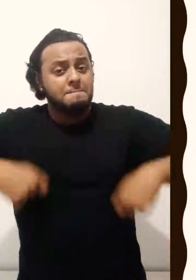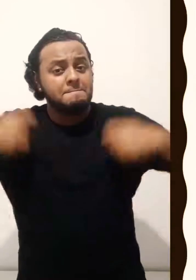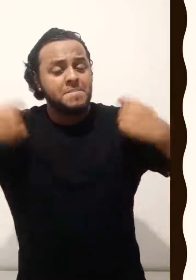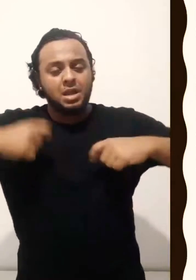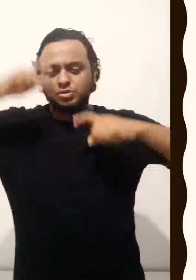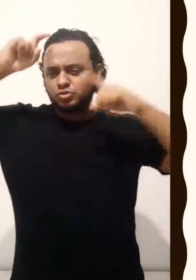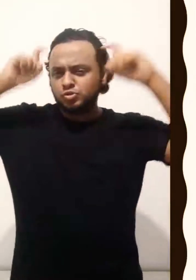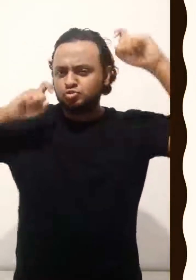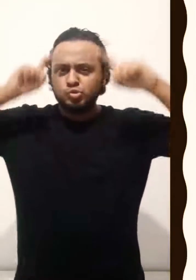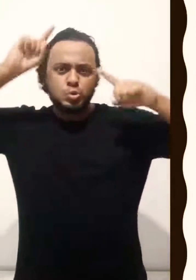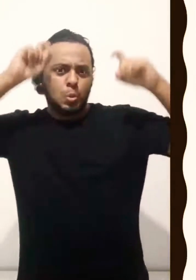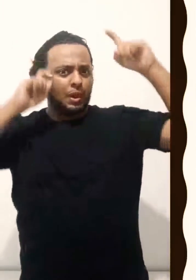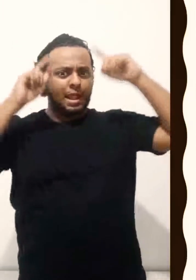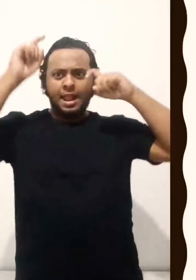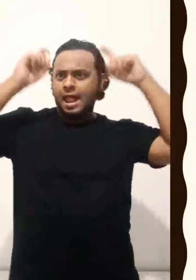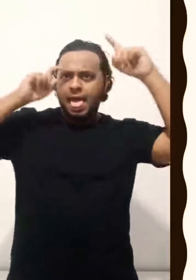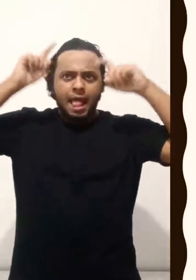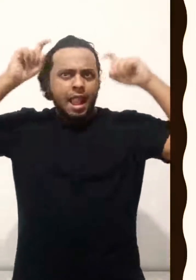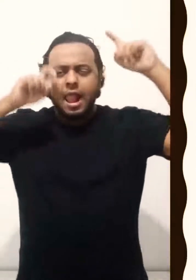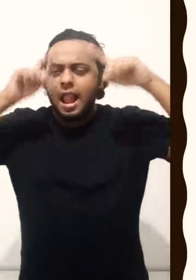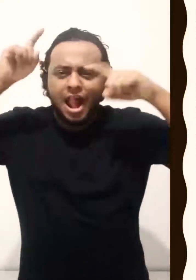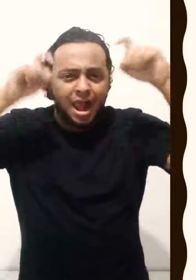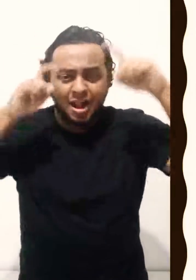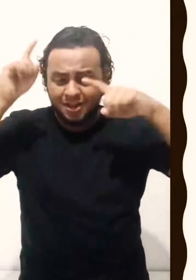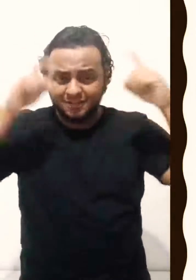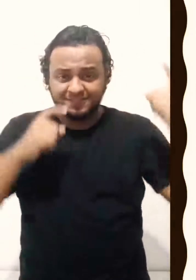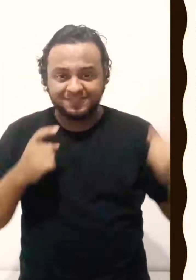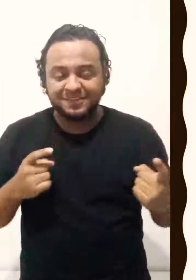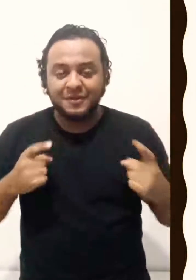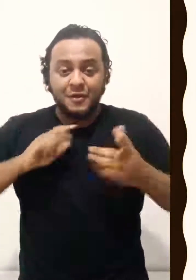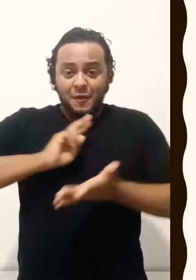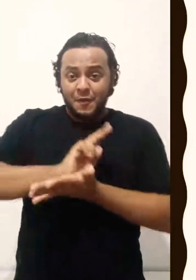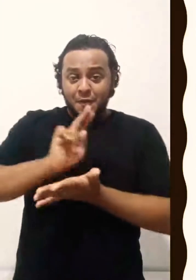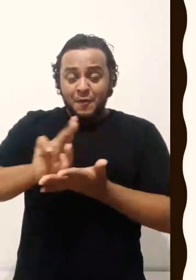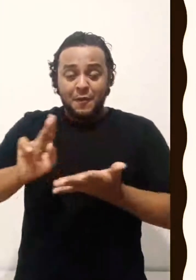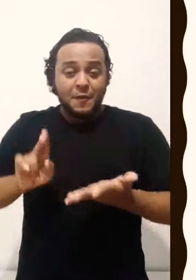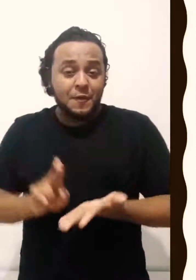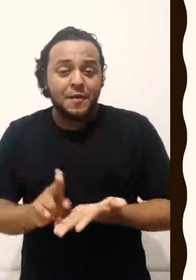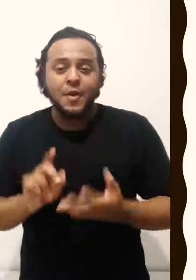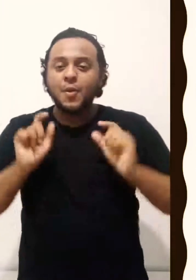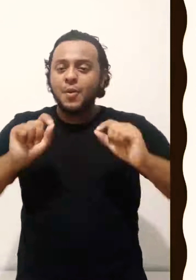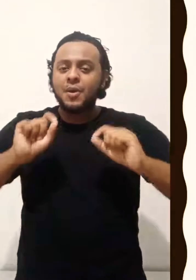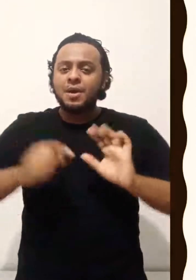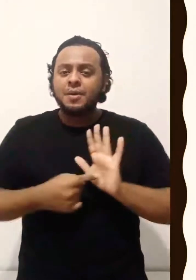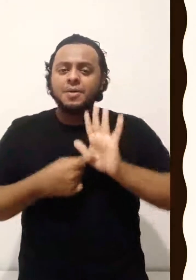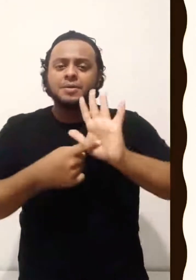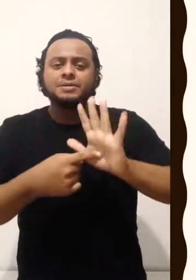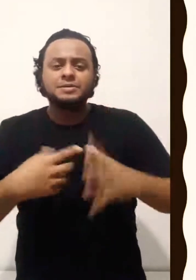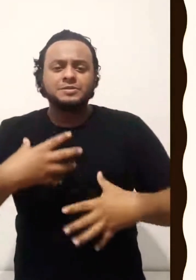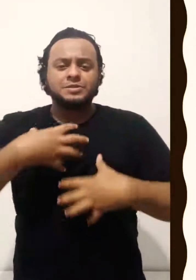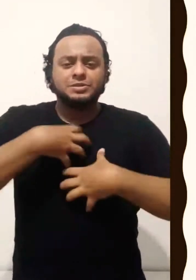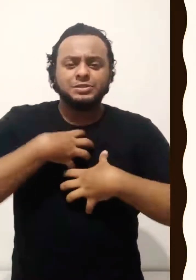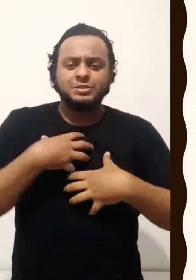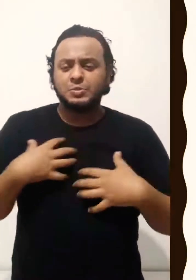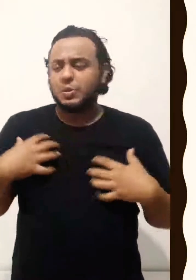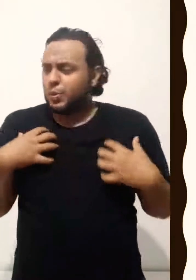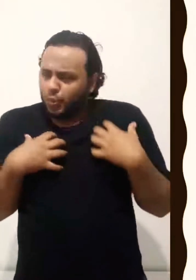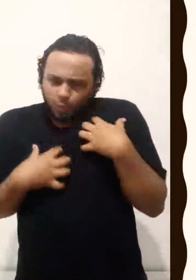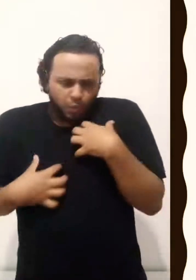você precisa expressar, né, facialmente, demonstrar os seus